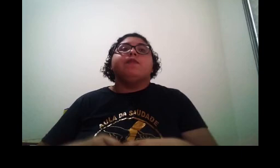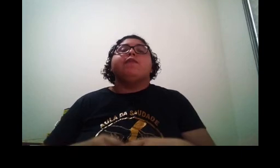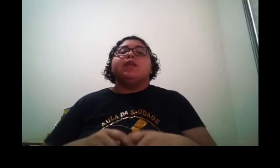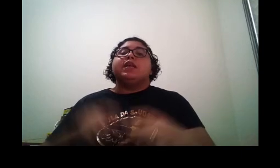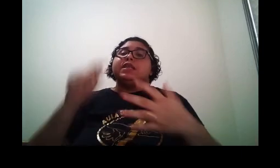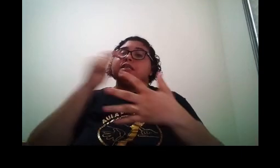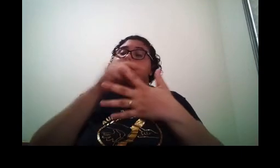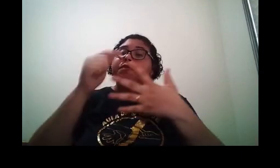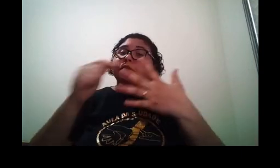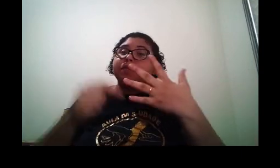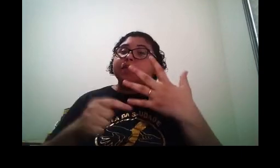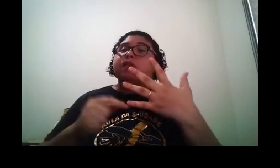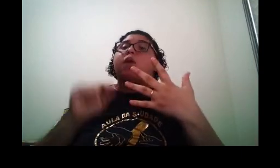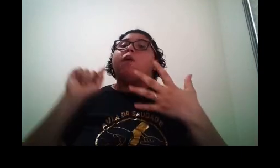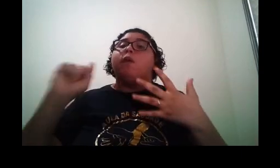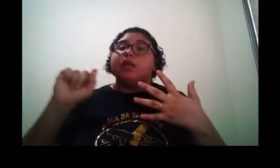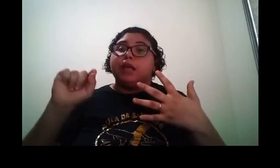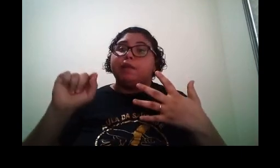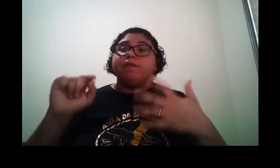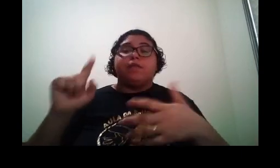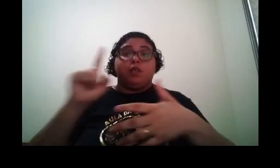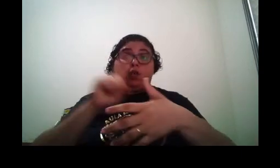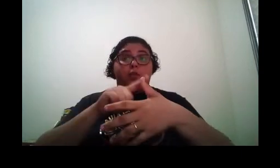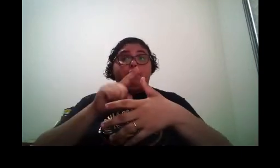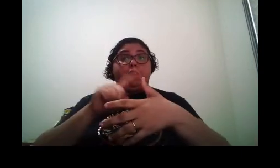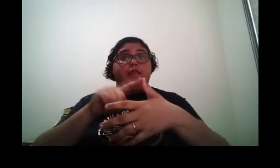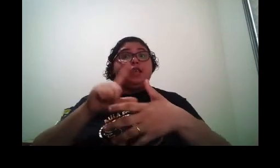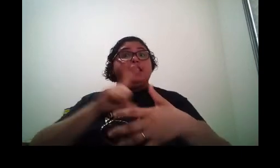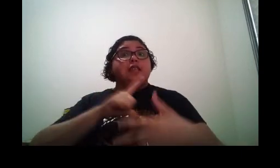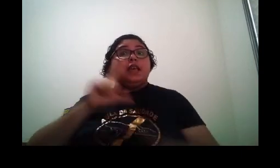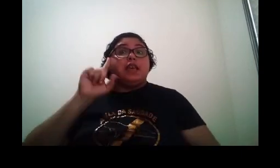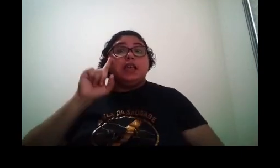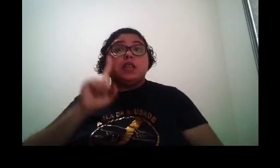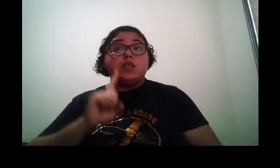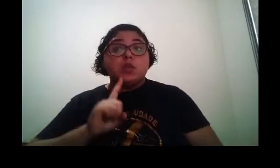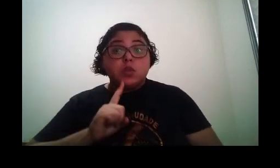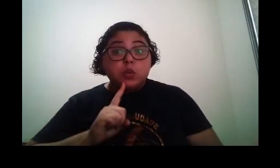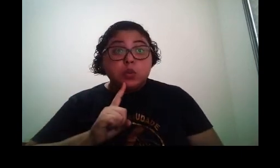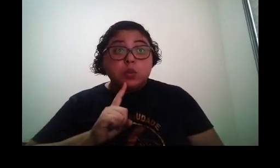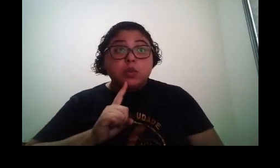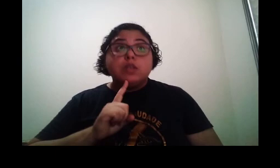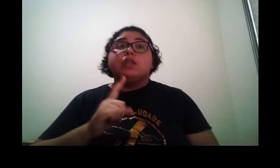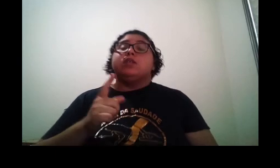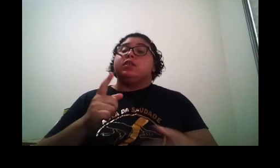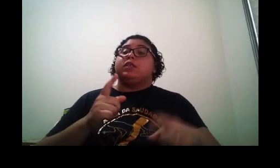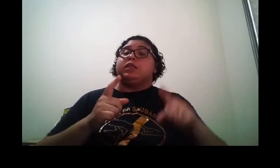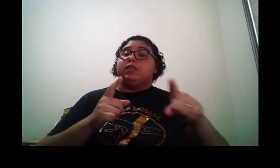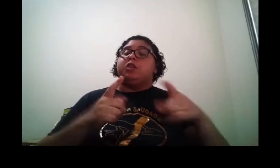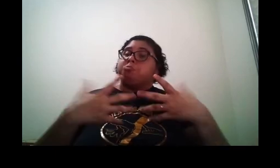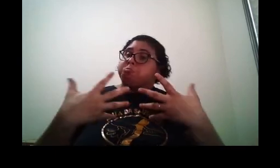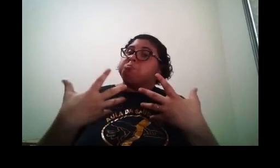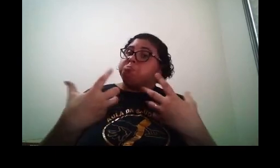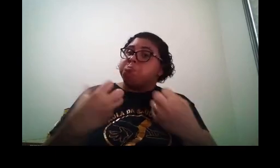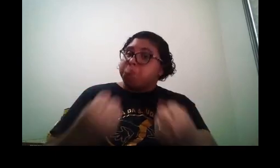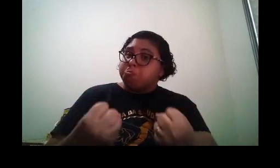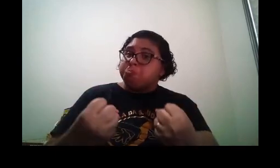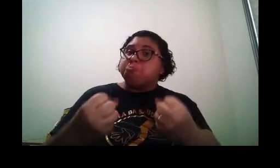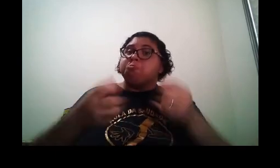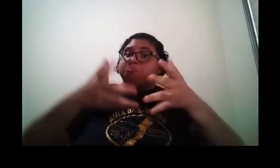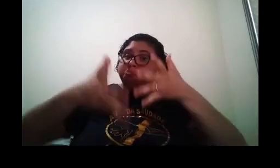a primeira que ele aborda é a questão da identidade surda. É aquele indivíduo que usa a língua de sinais, se aceita